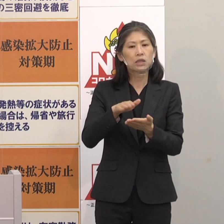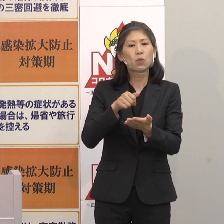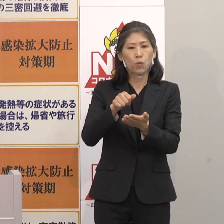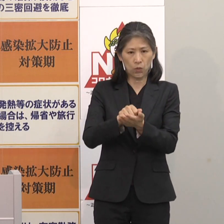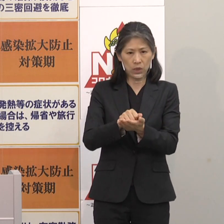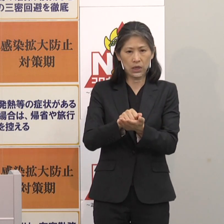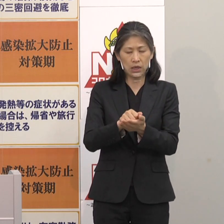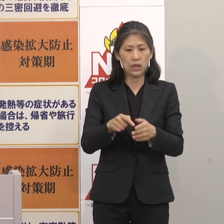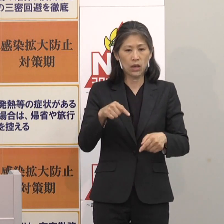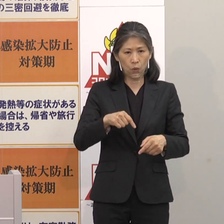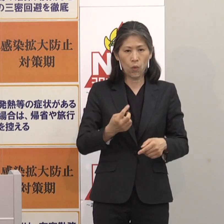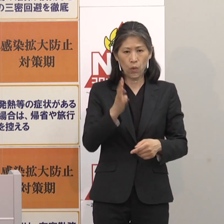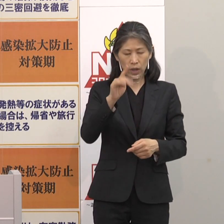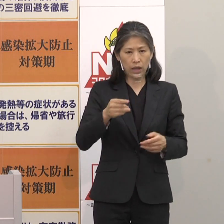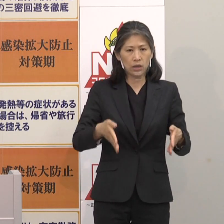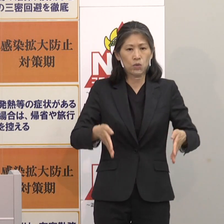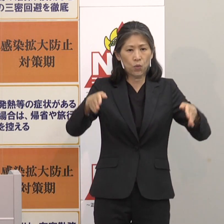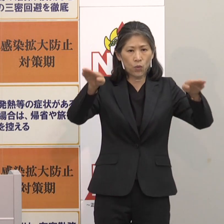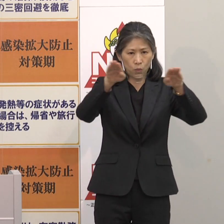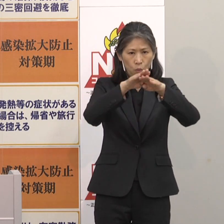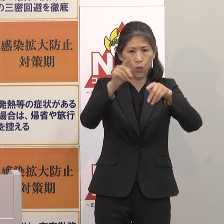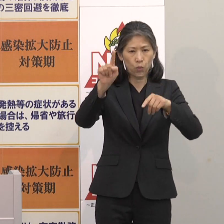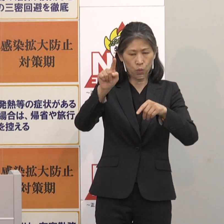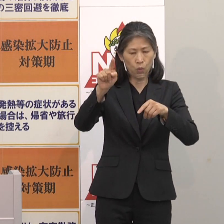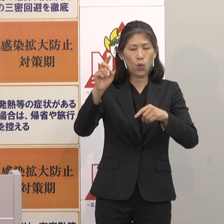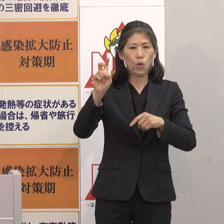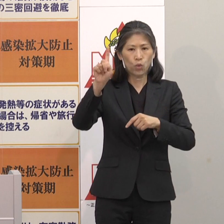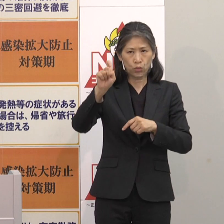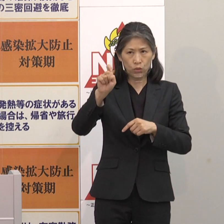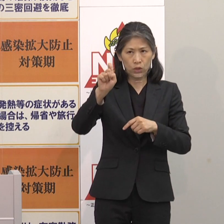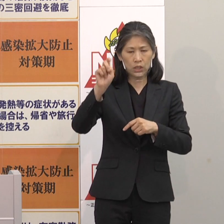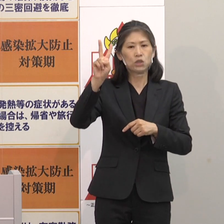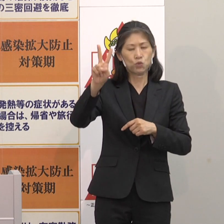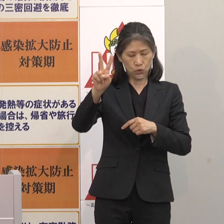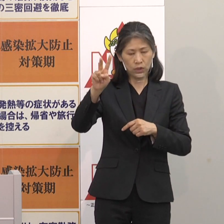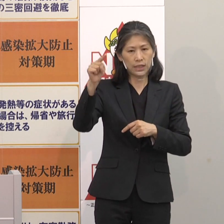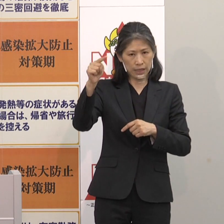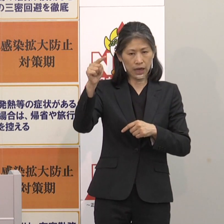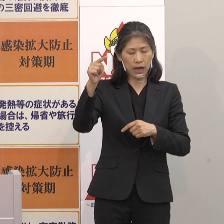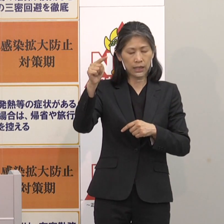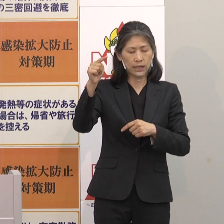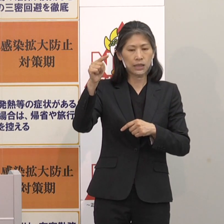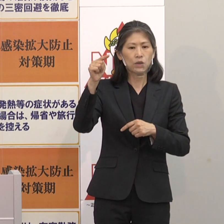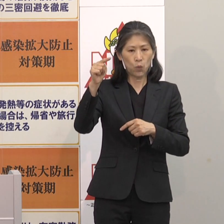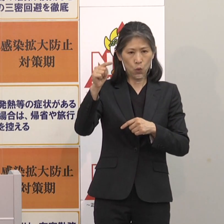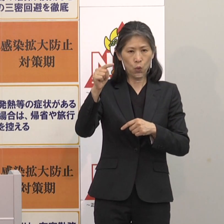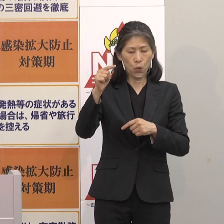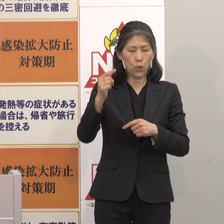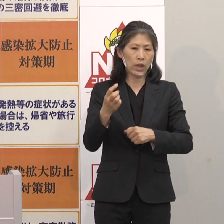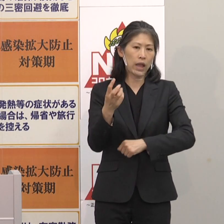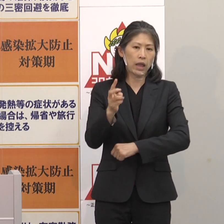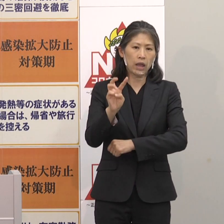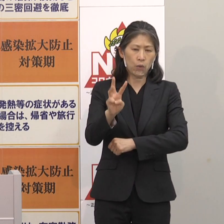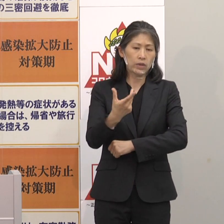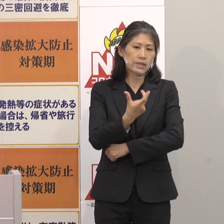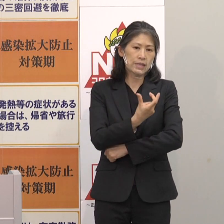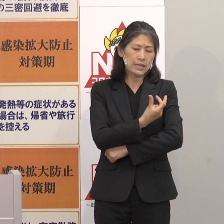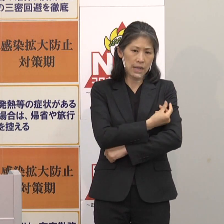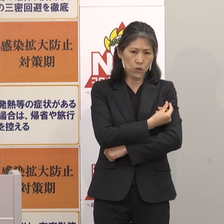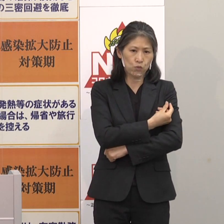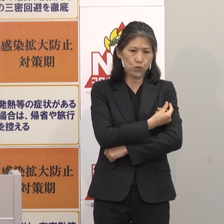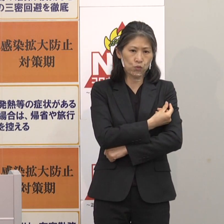して県広域集団接種センターを再度設置しまして追加接種3回目の接種を実施いた